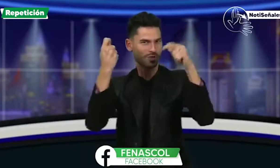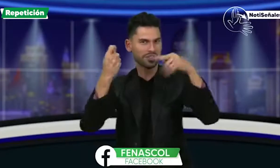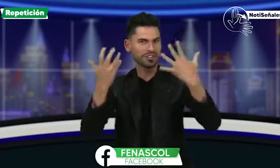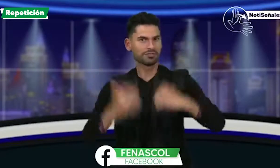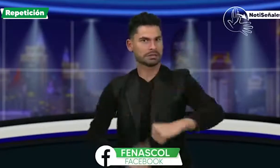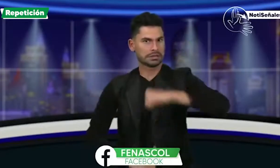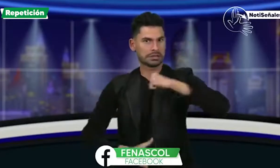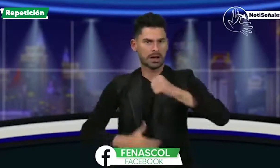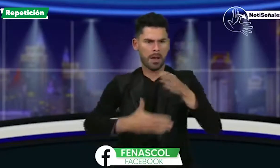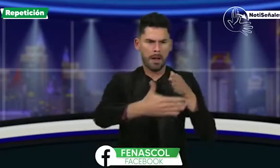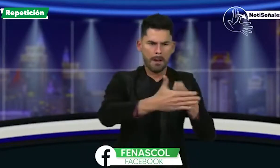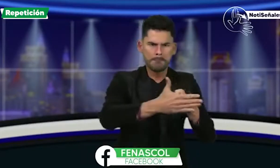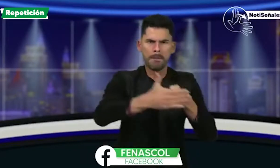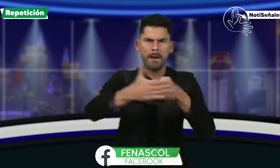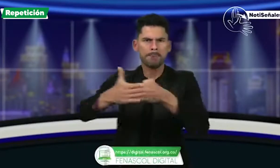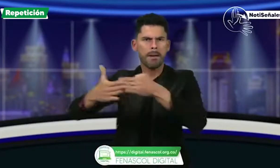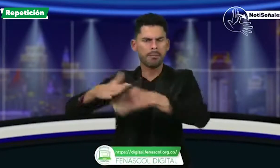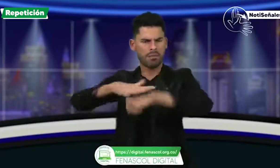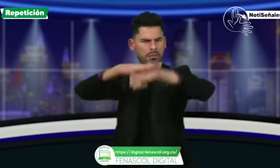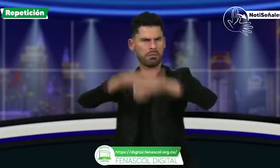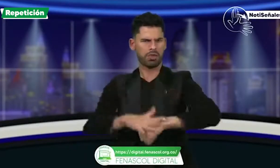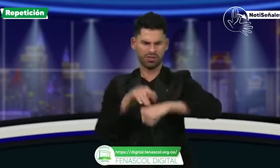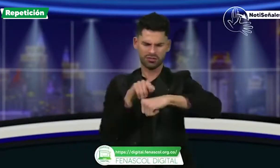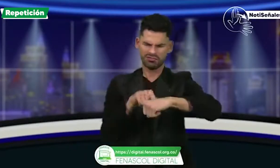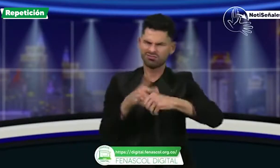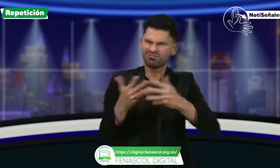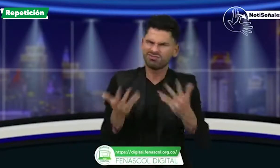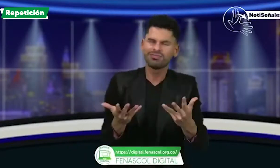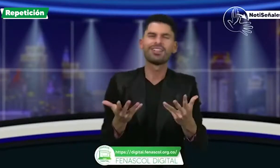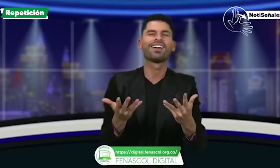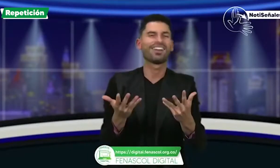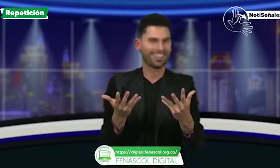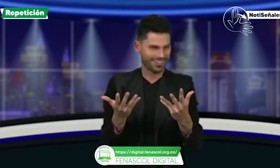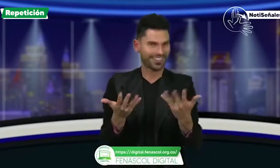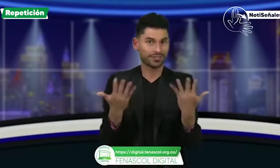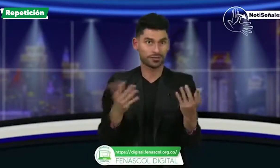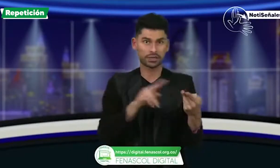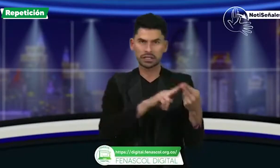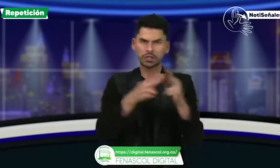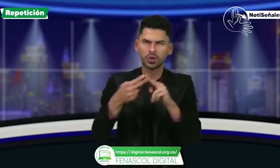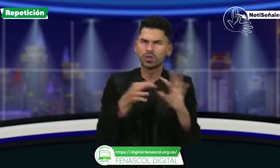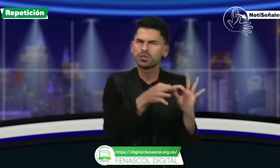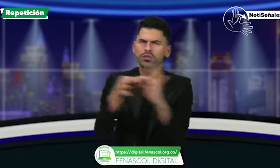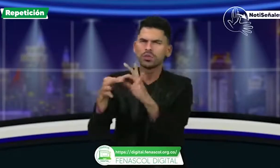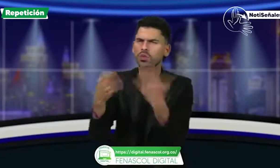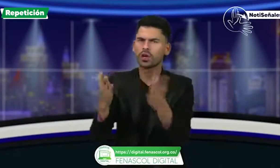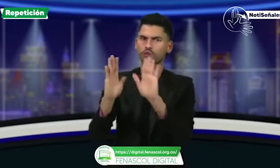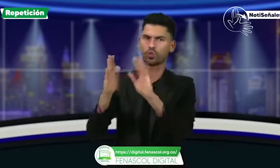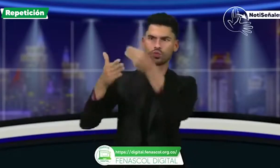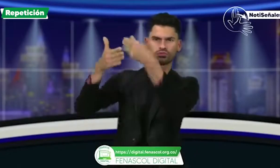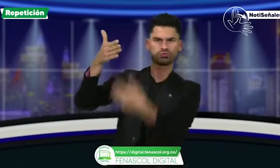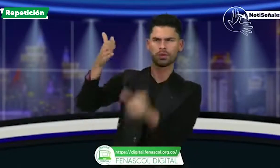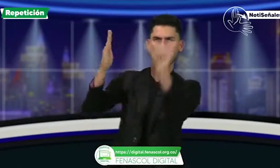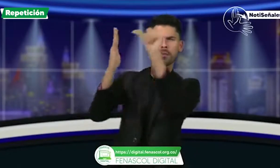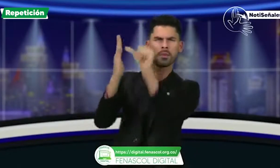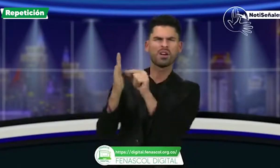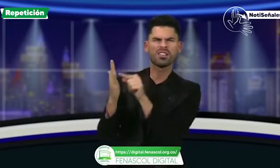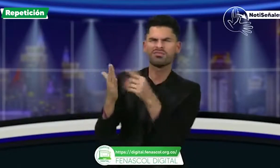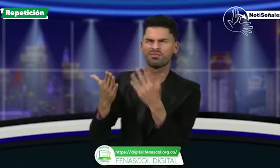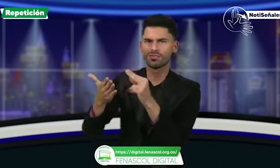Ahora Estamos en la campaña Sin accesibilidad No hay derechos Y esta se